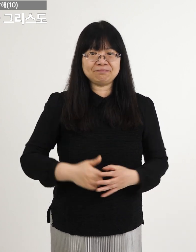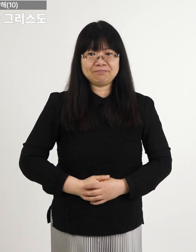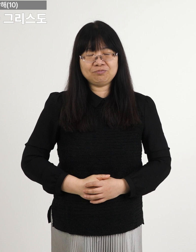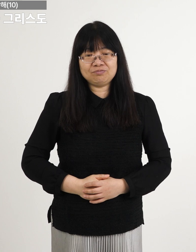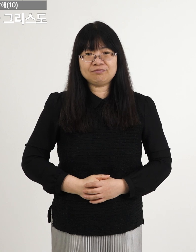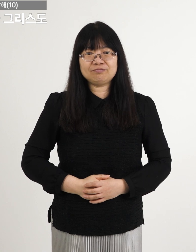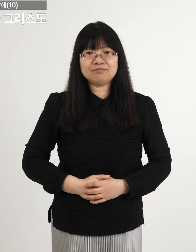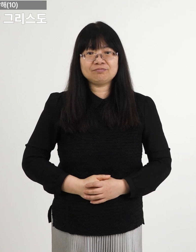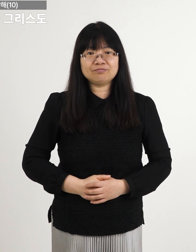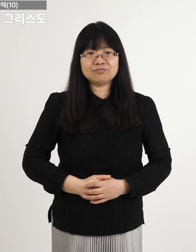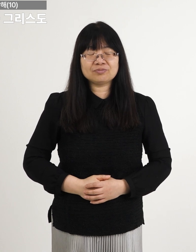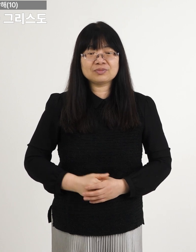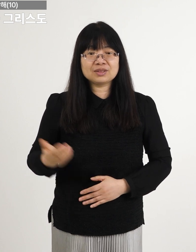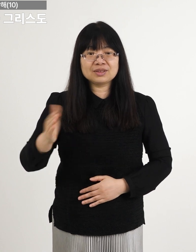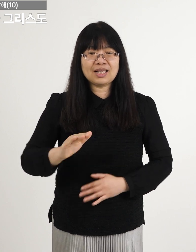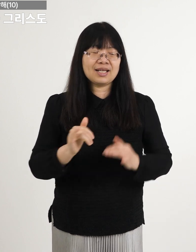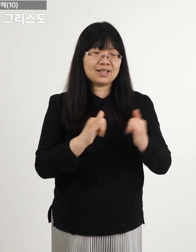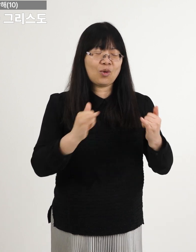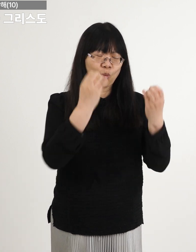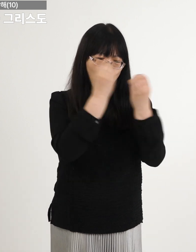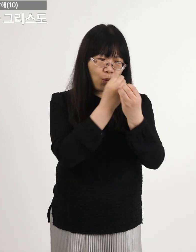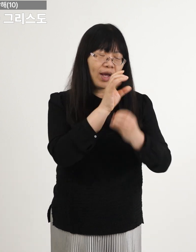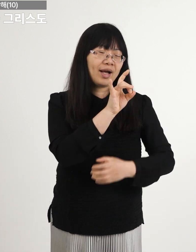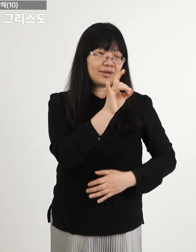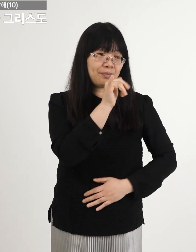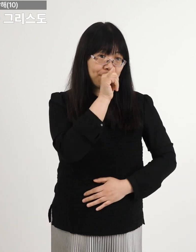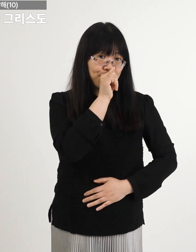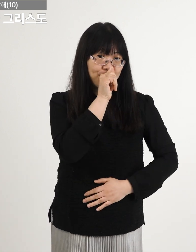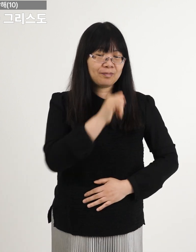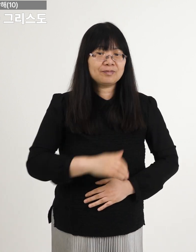근데 여기 인간의 오해가 하나 있습니다.